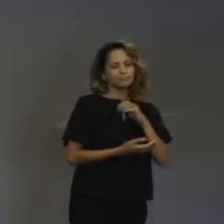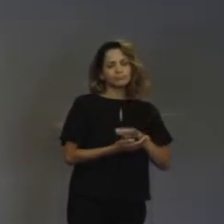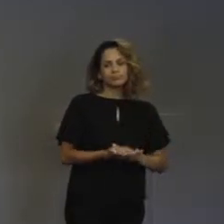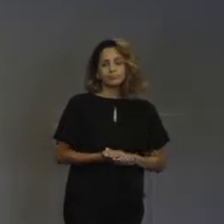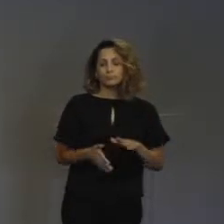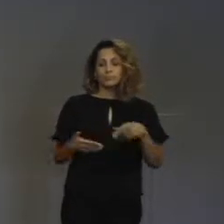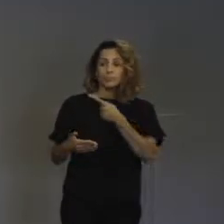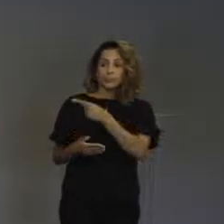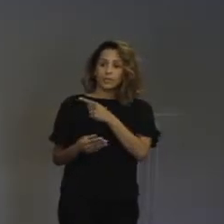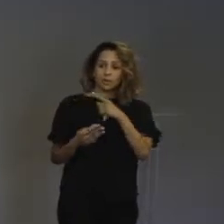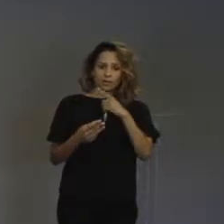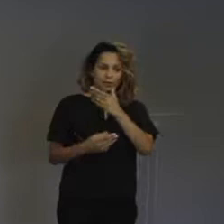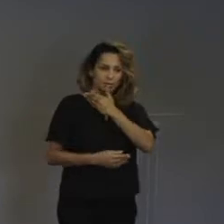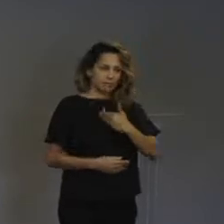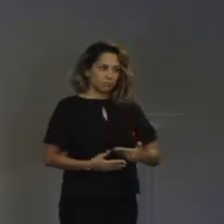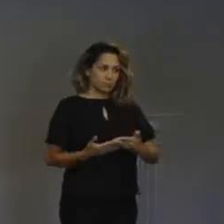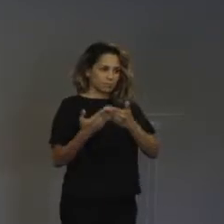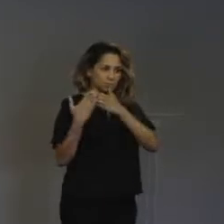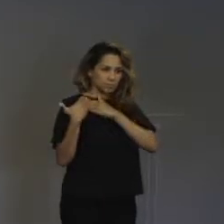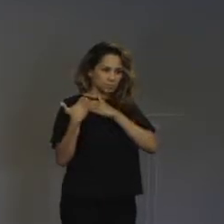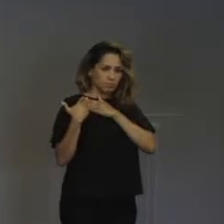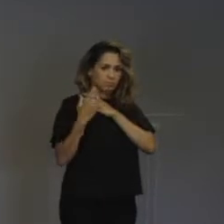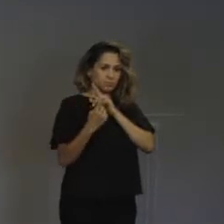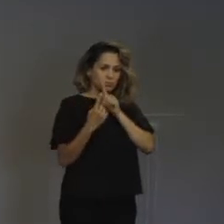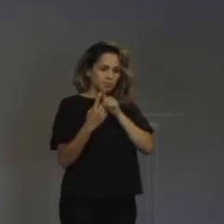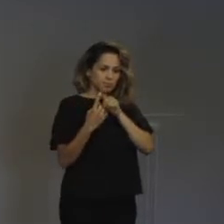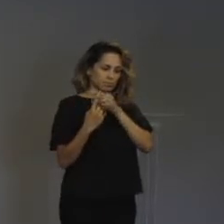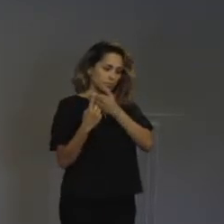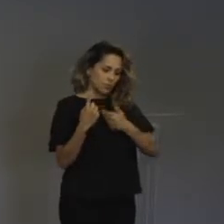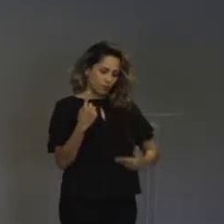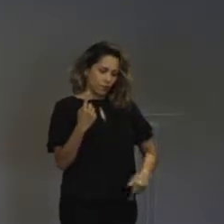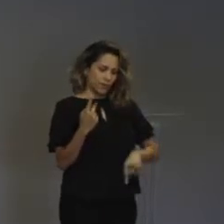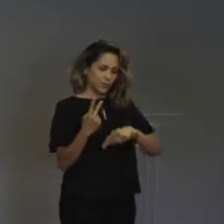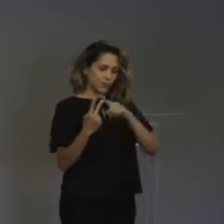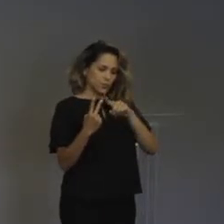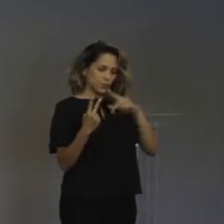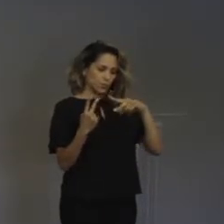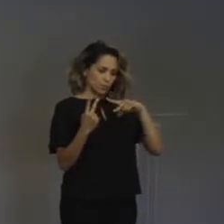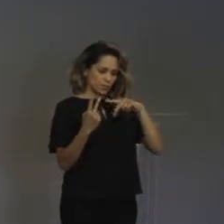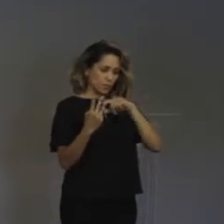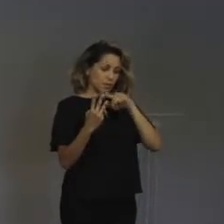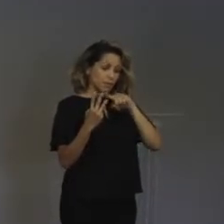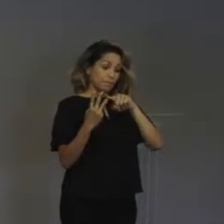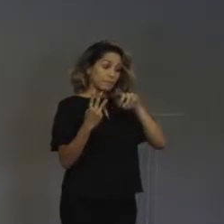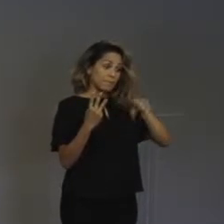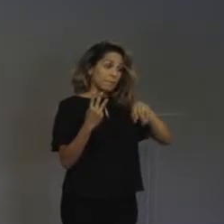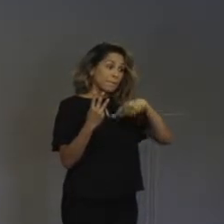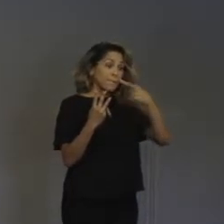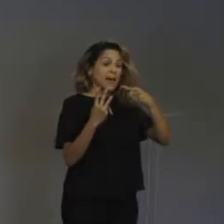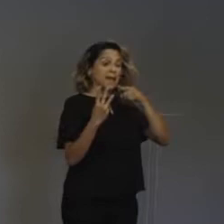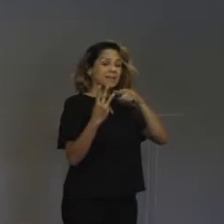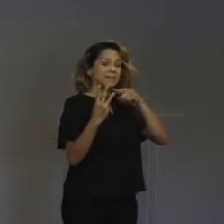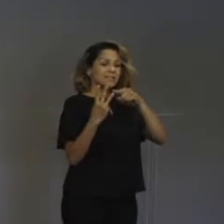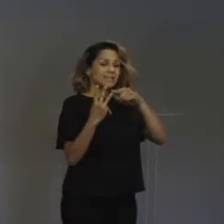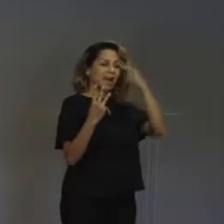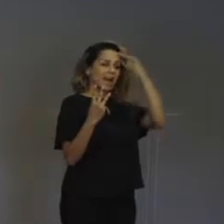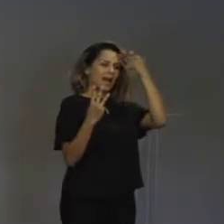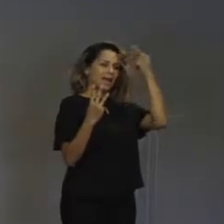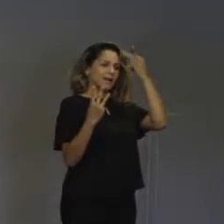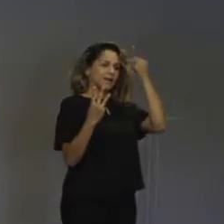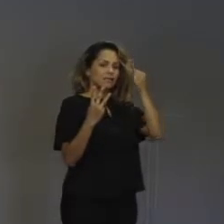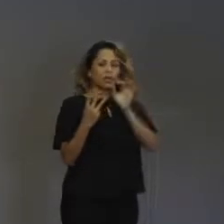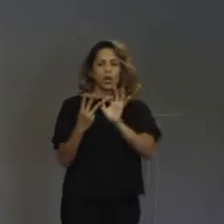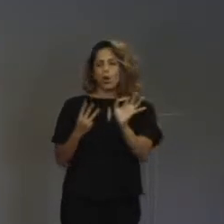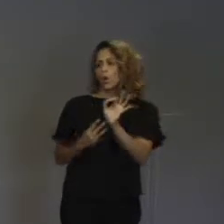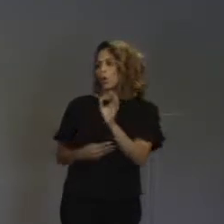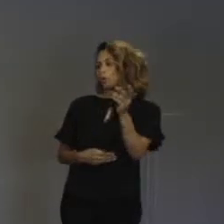o papel do meio acadêmico. E acho que aqui a gente tem uma contribuição maravilhosa também. Não, então,